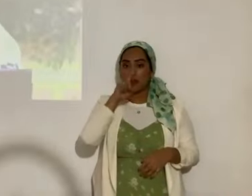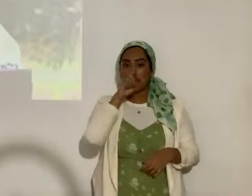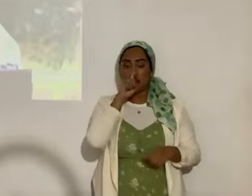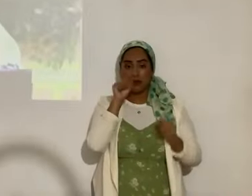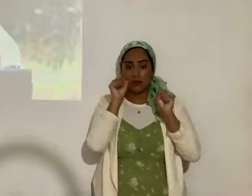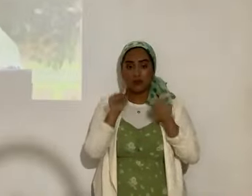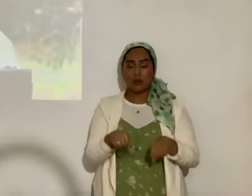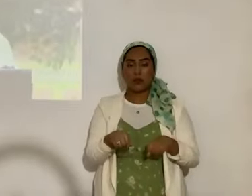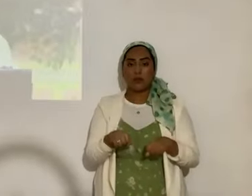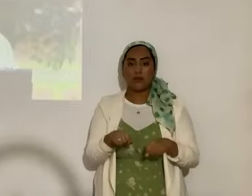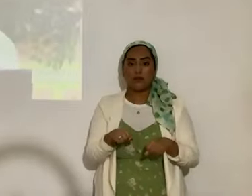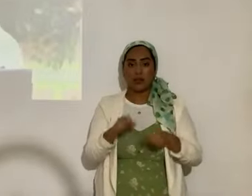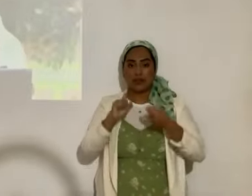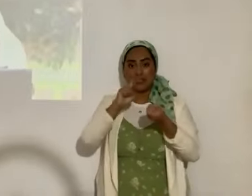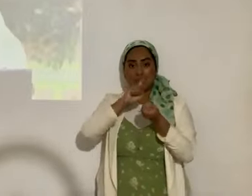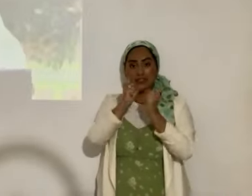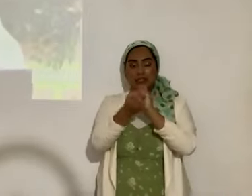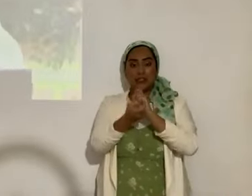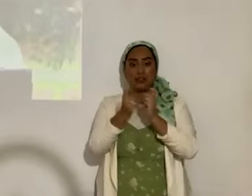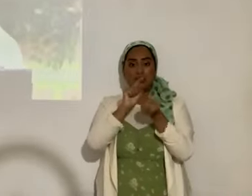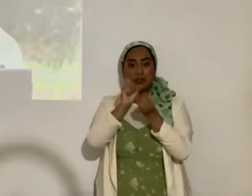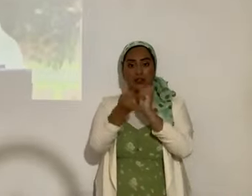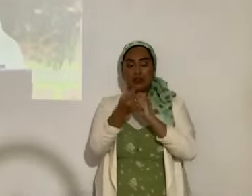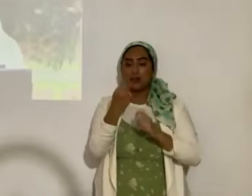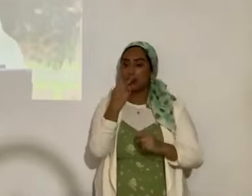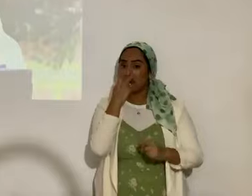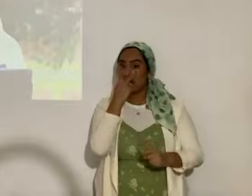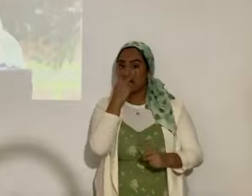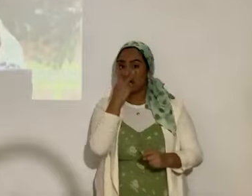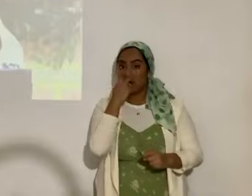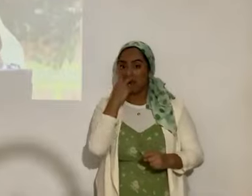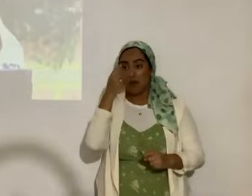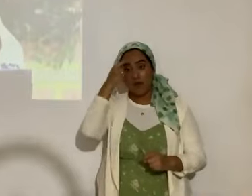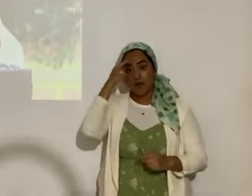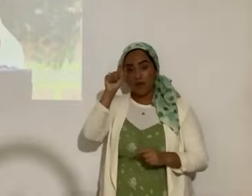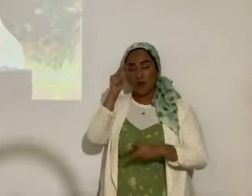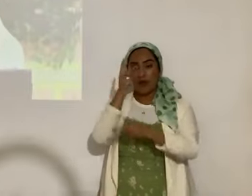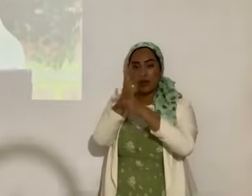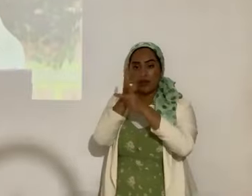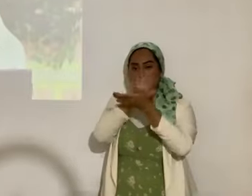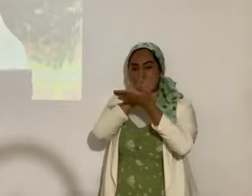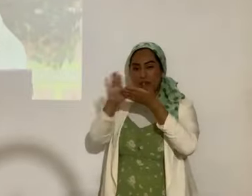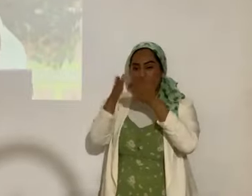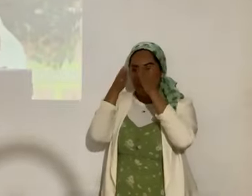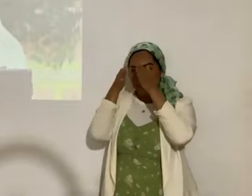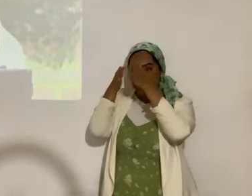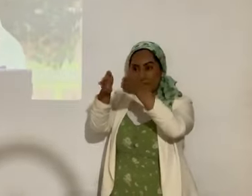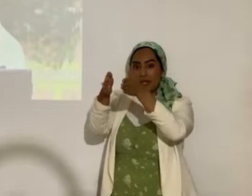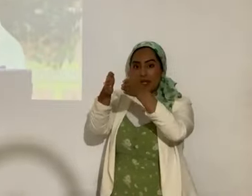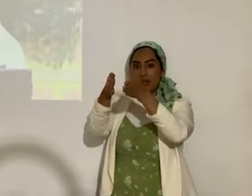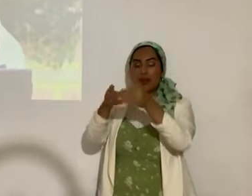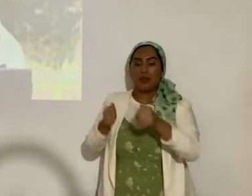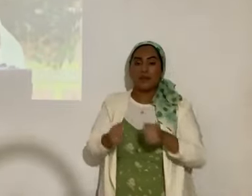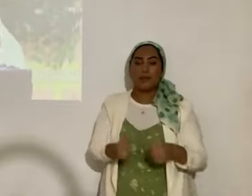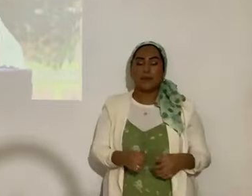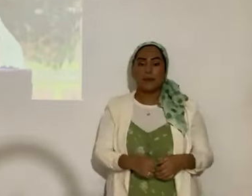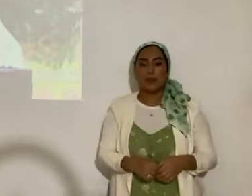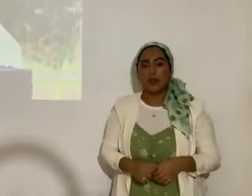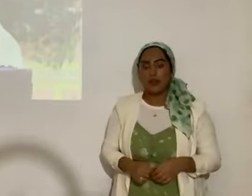águilas pueden ajustar sí los glóbulos oculares para mantener un enfoque nítido una